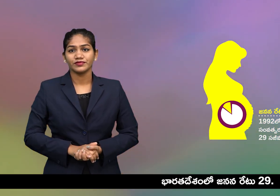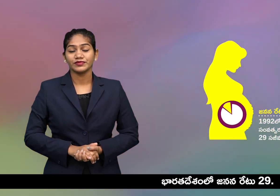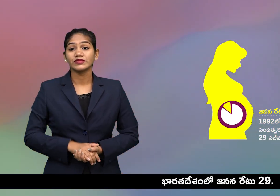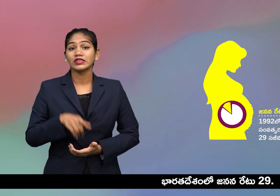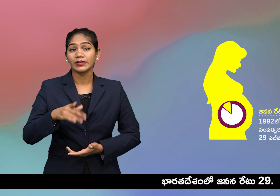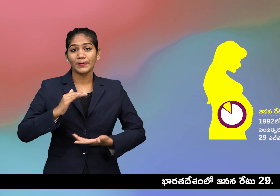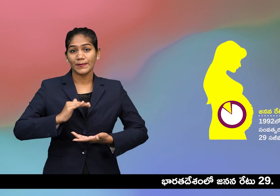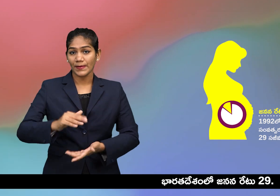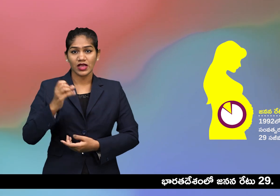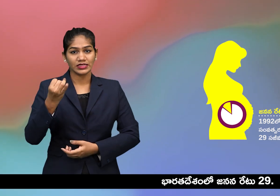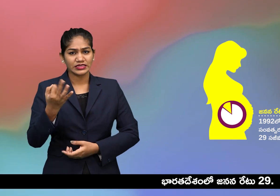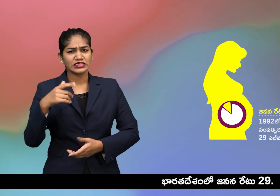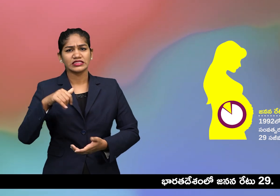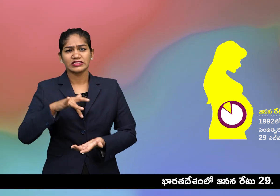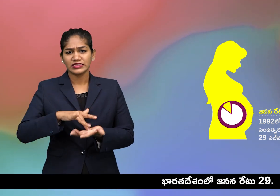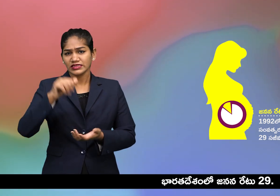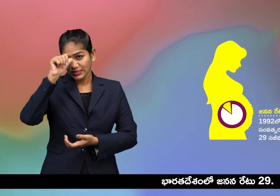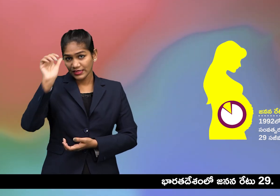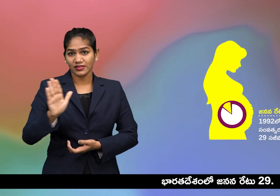భారతదేశంలో జననాల రేటు 29.